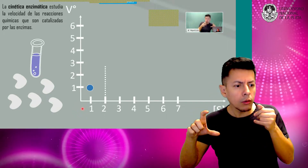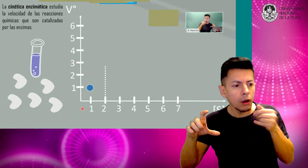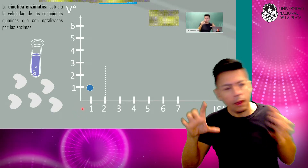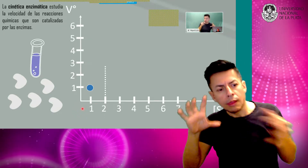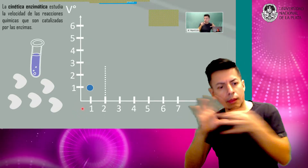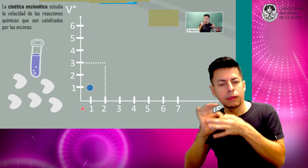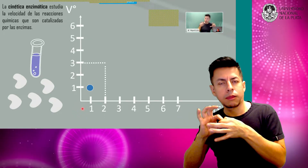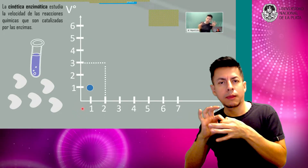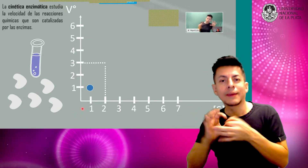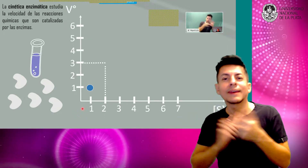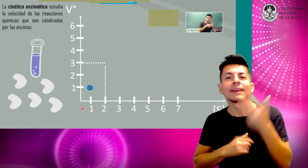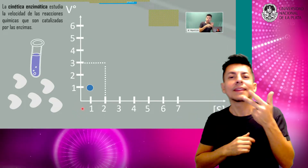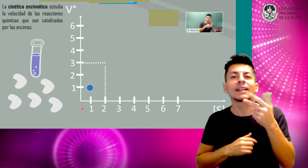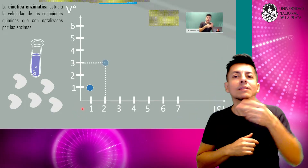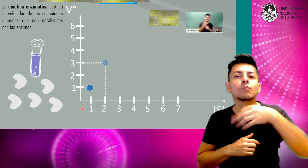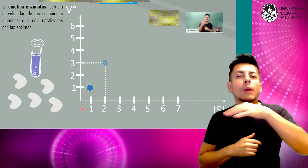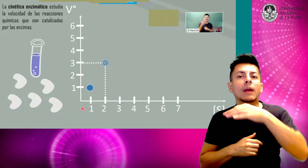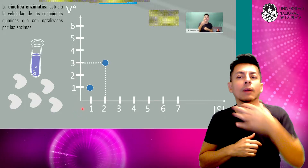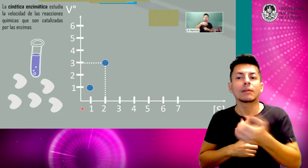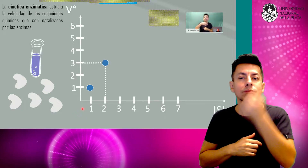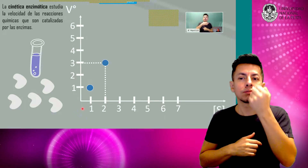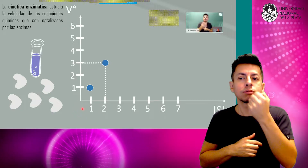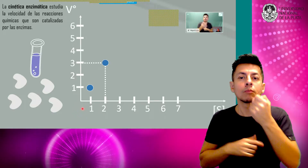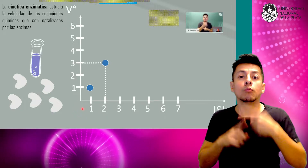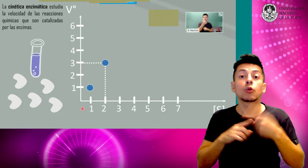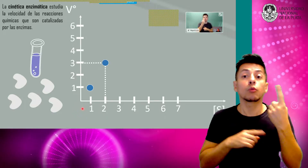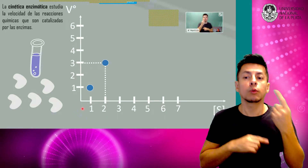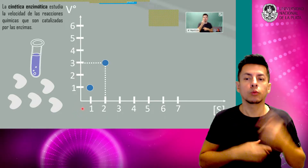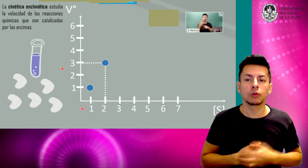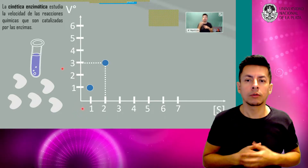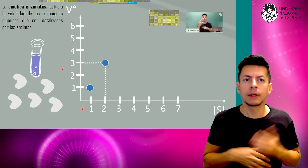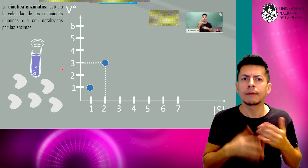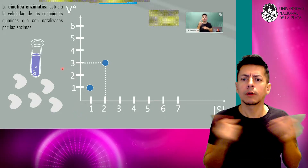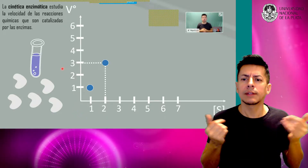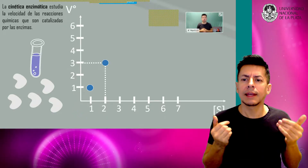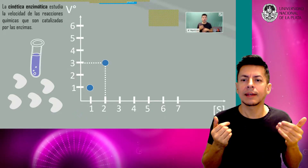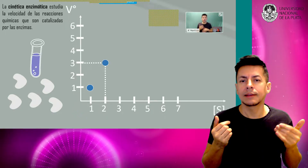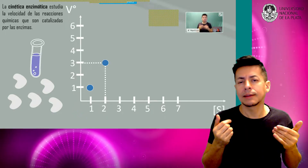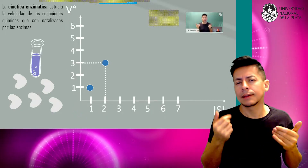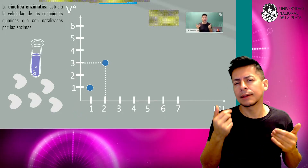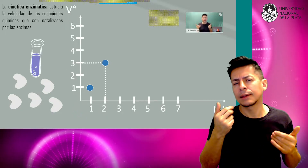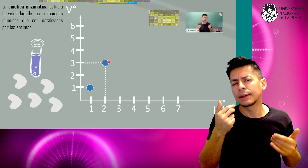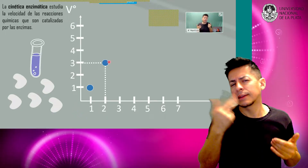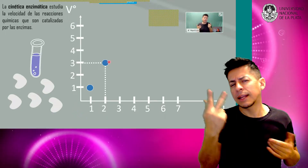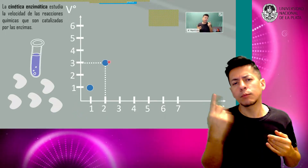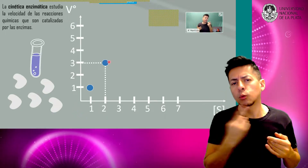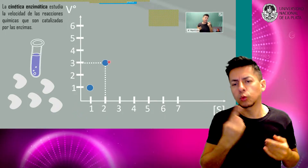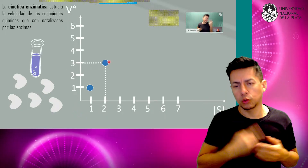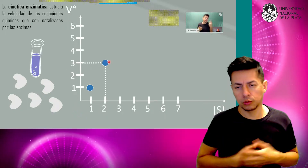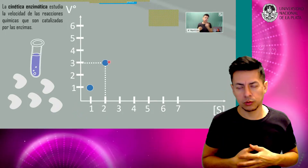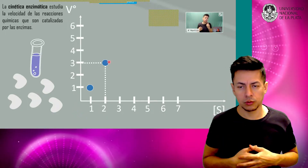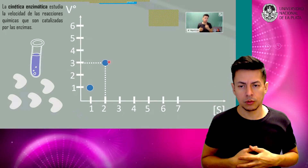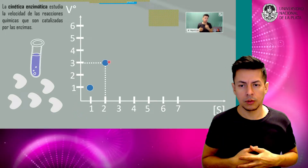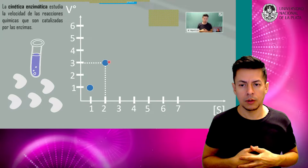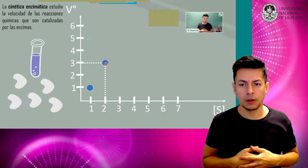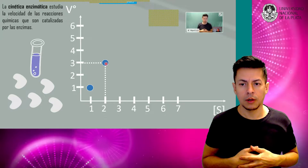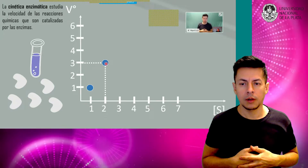3 moléculas de producto cada 1 minuto. Una velocidad de 3, ¿sí? Representamos el segundo punto